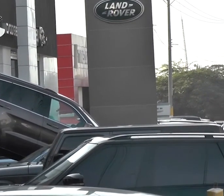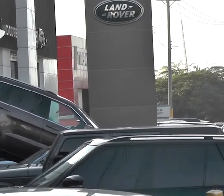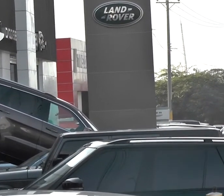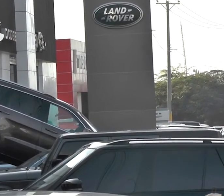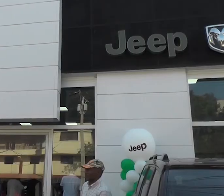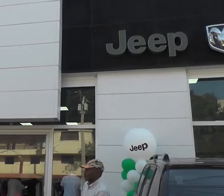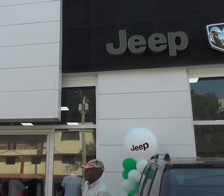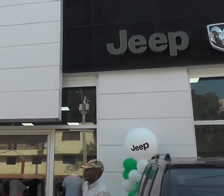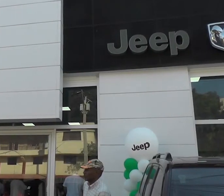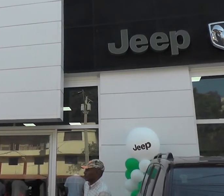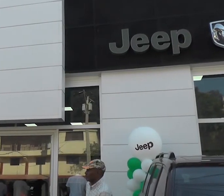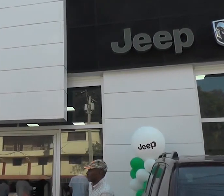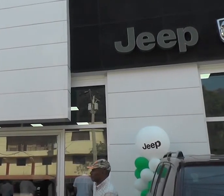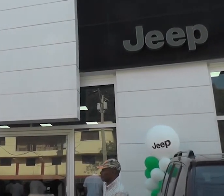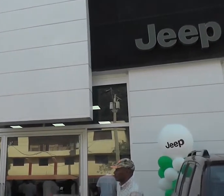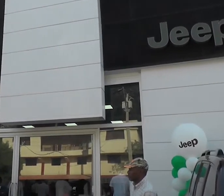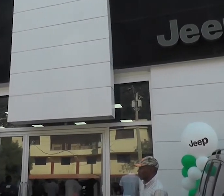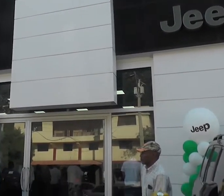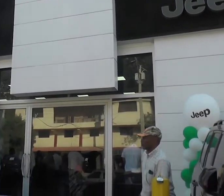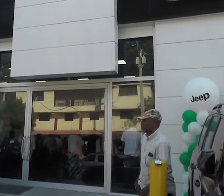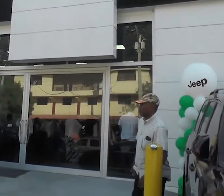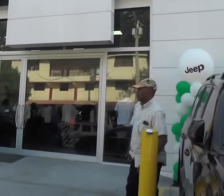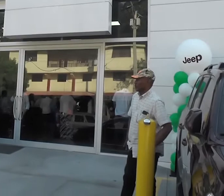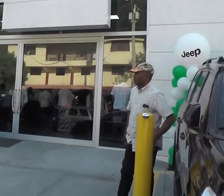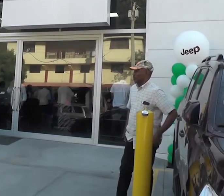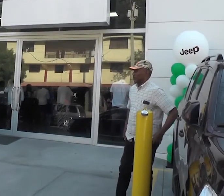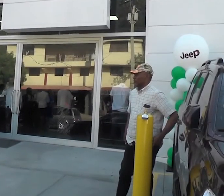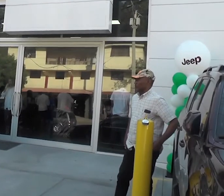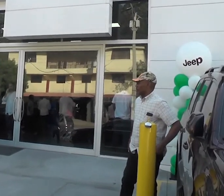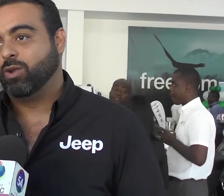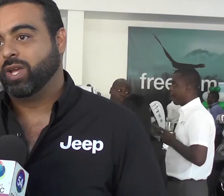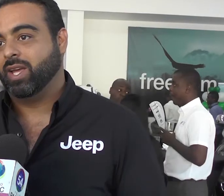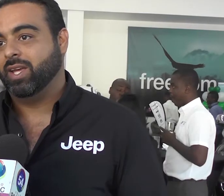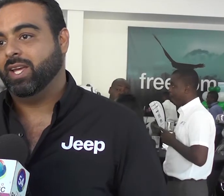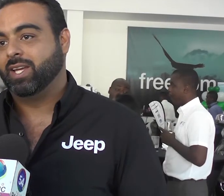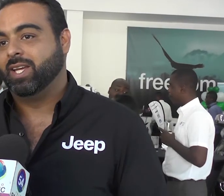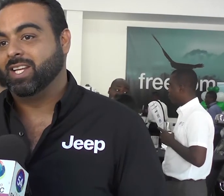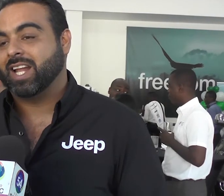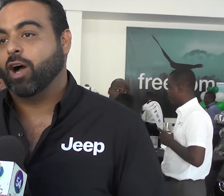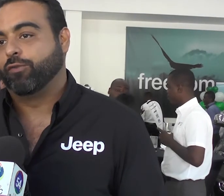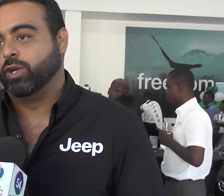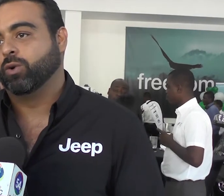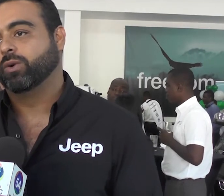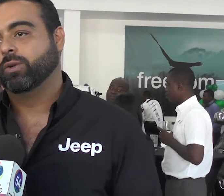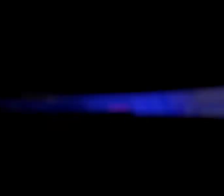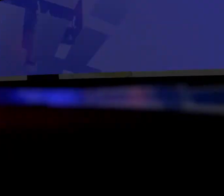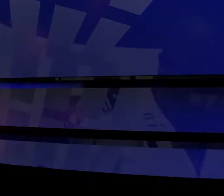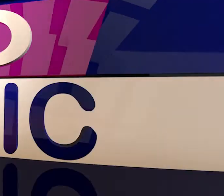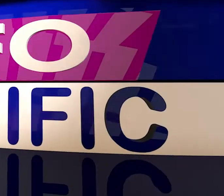consacrer. Et nous sommes venus en Grenoble, nous sommes venus passer, nous avons montré ce spécial nous gagner et qui s'en a offert.